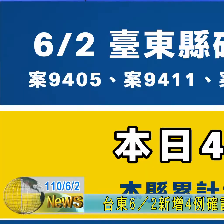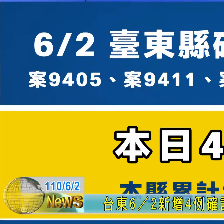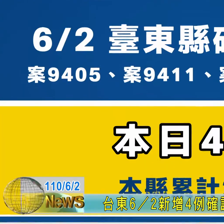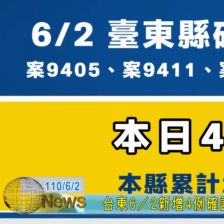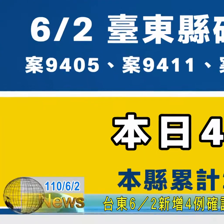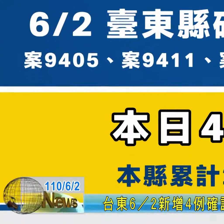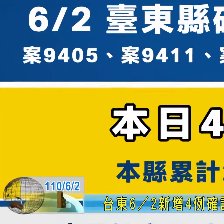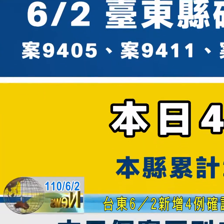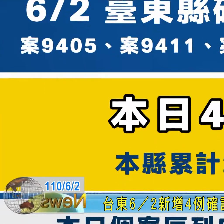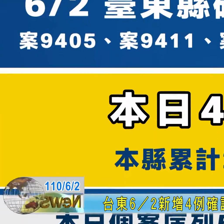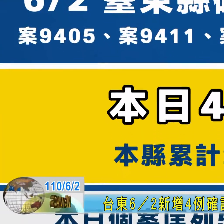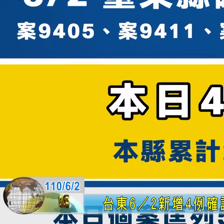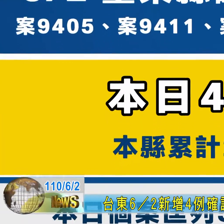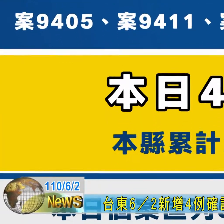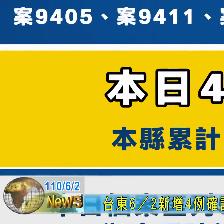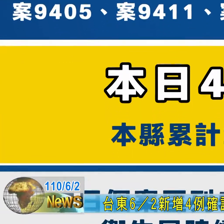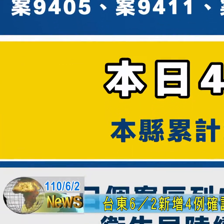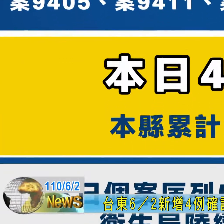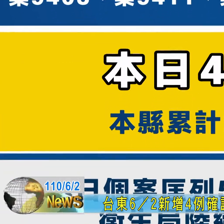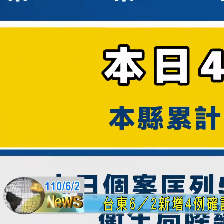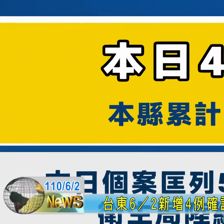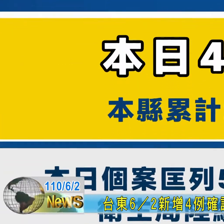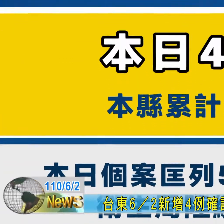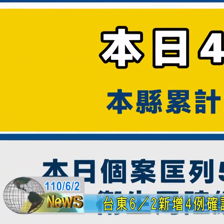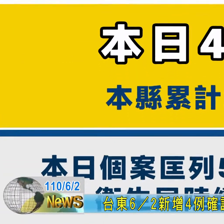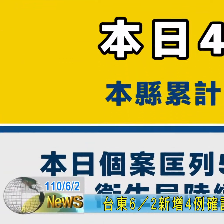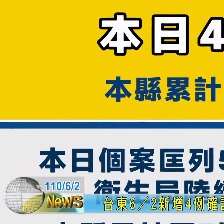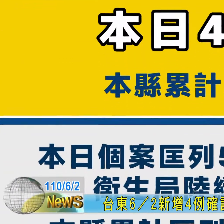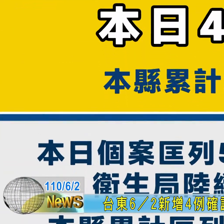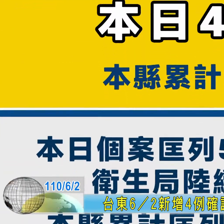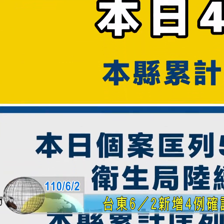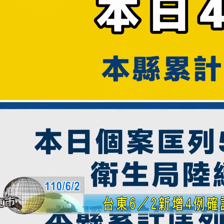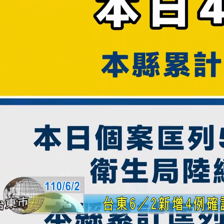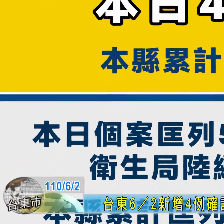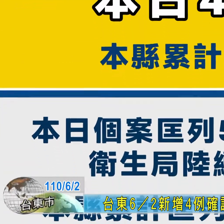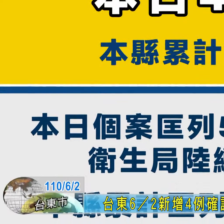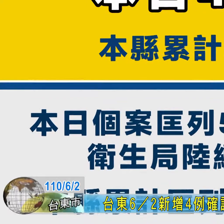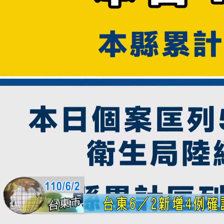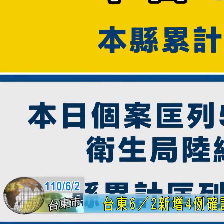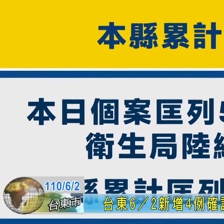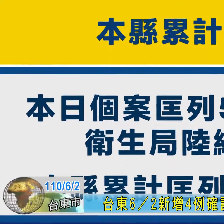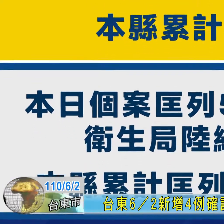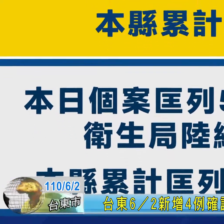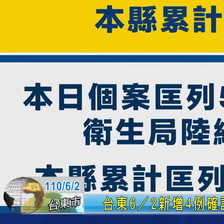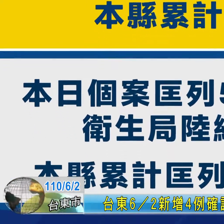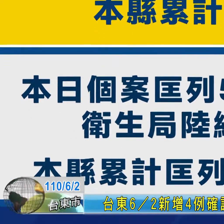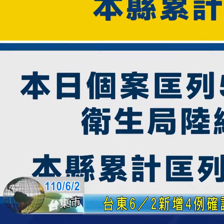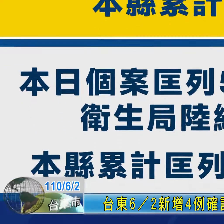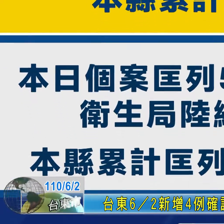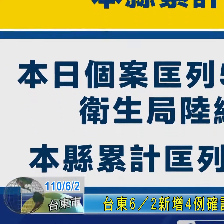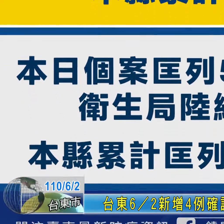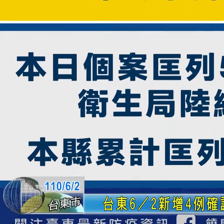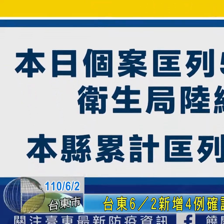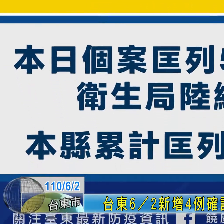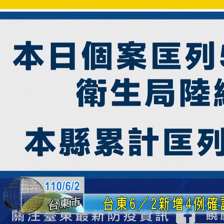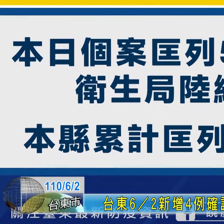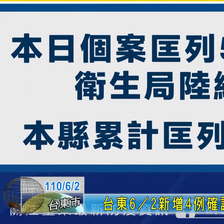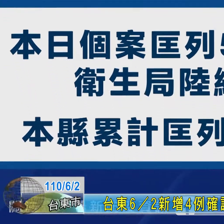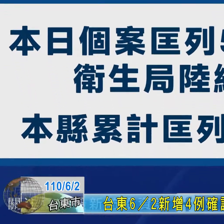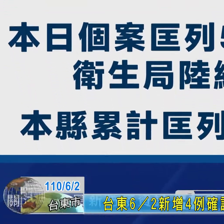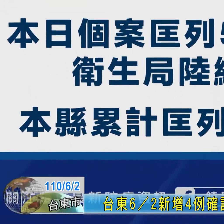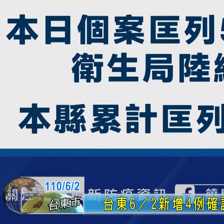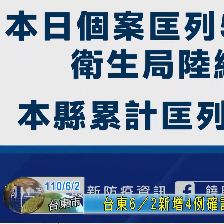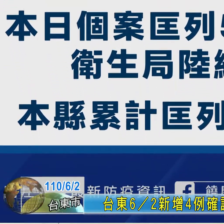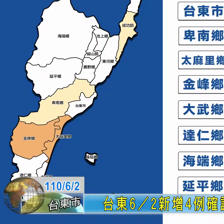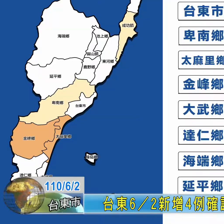宣布当日新增4例的确诊个案，这些确诊者都分布在太麻里，和前一天也就是6月1号所公布的确诊